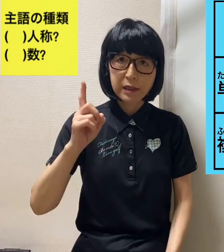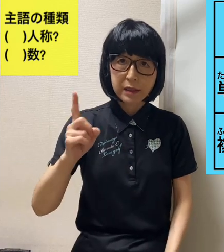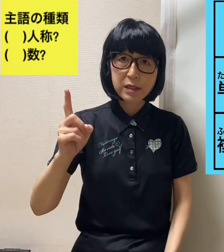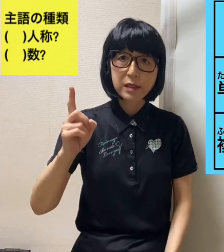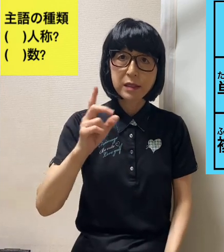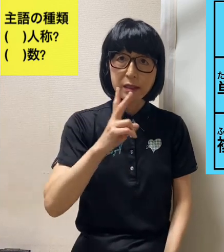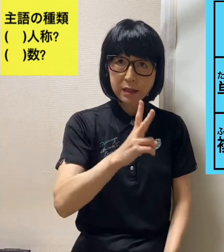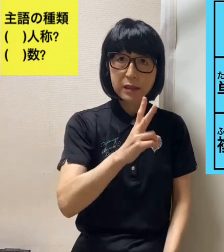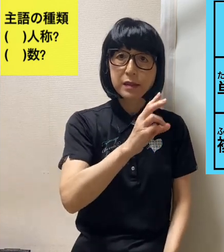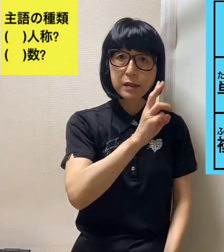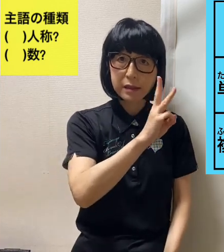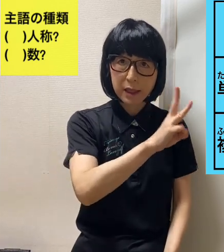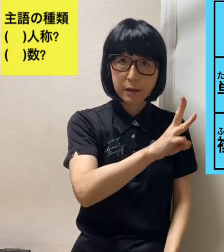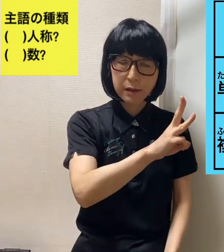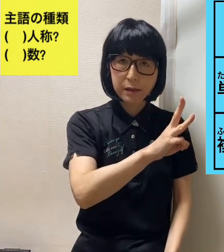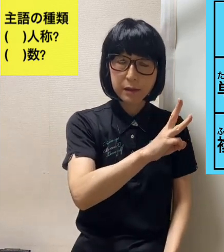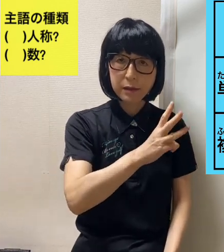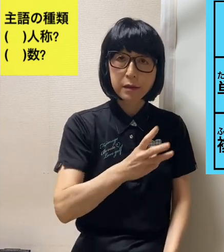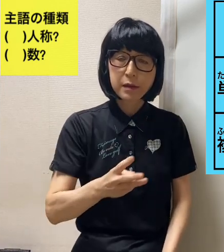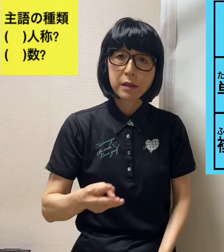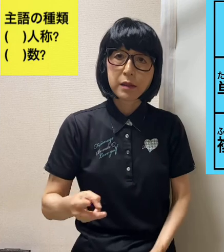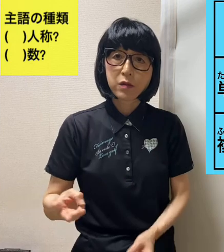です。1人称、2人称、3人称。